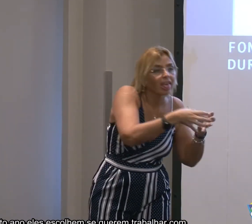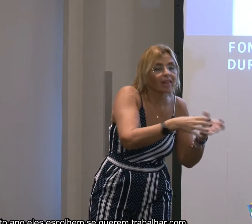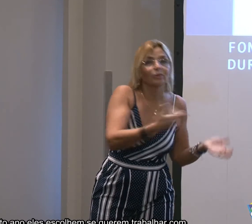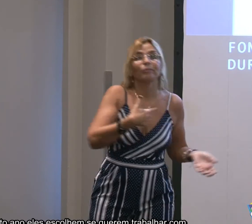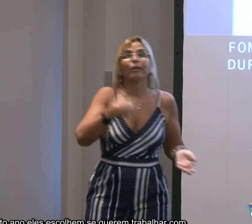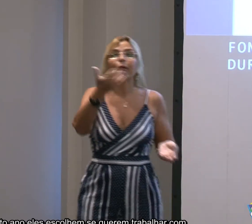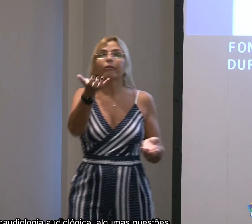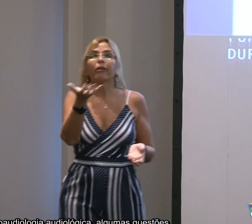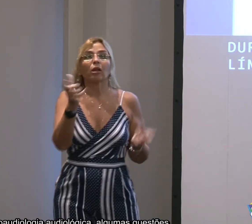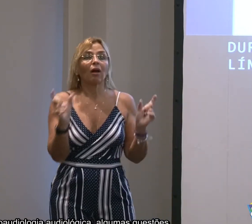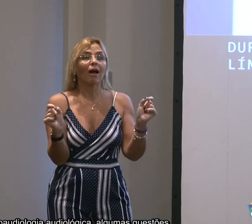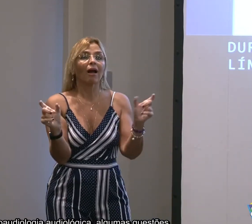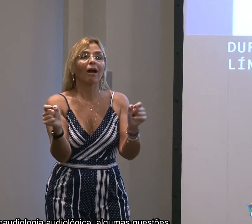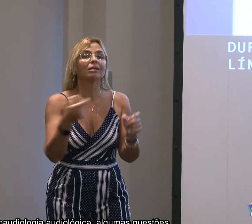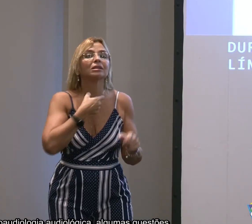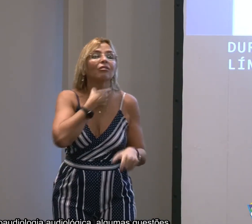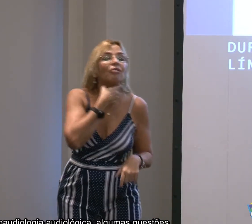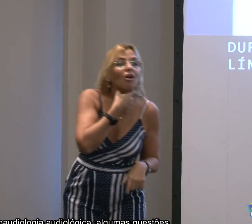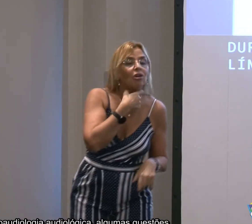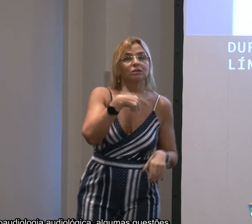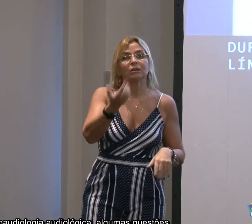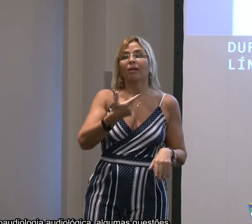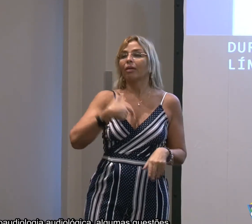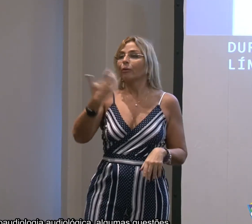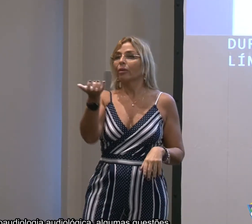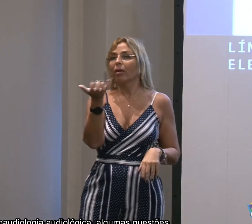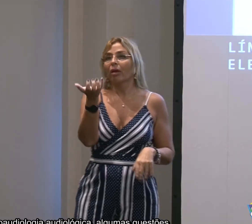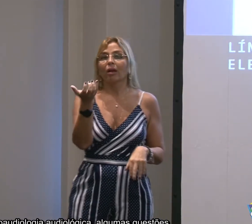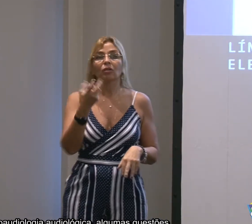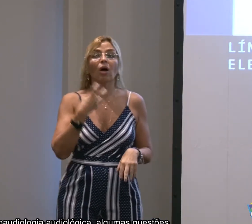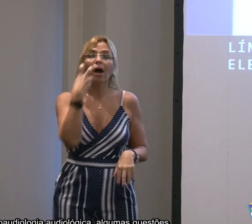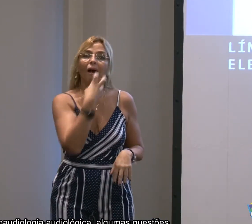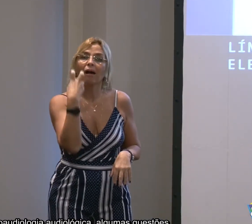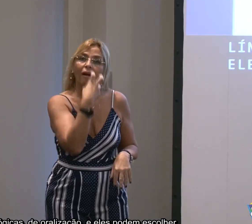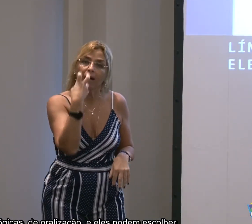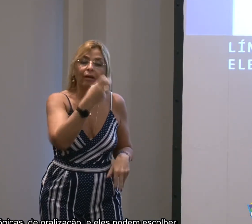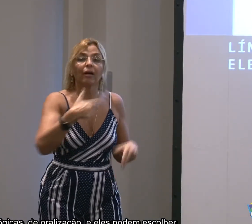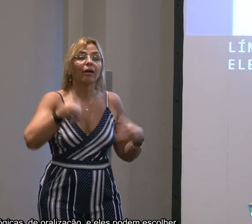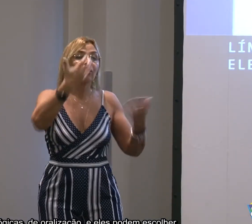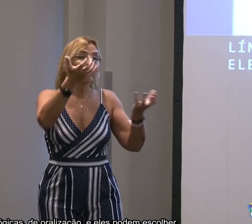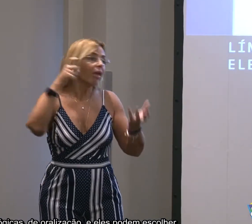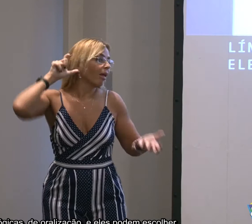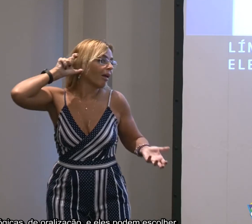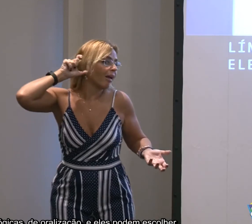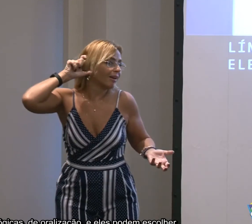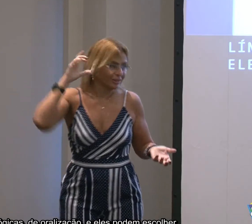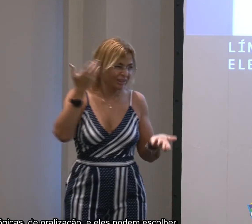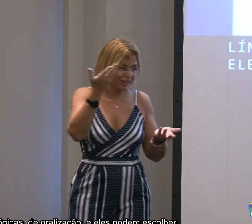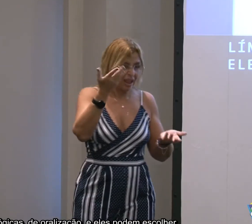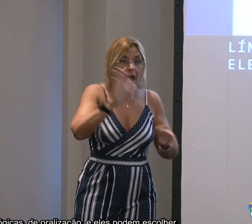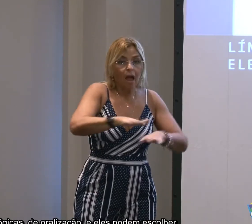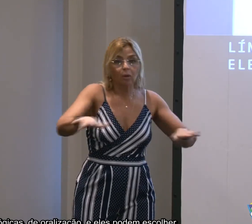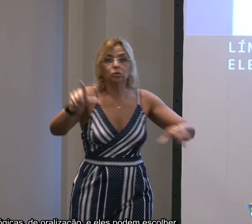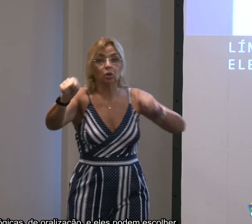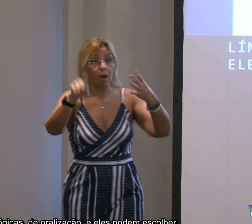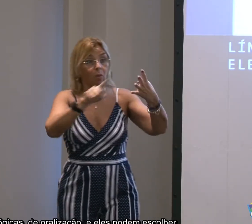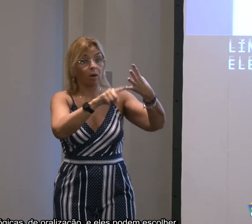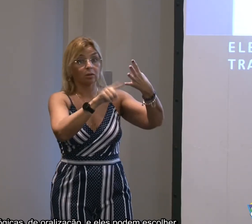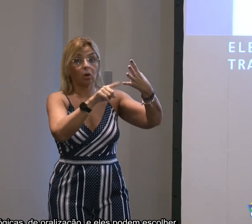trabalhar com fonoaudiologia audiológica, algumas questões patológicas, questões de oralização. Eles